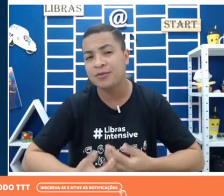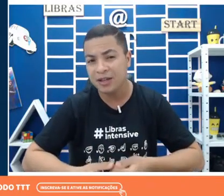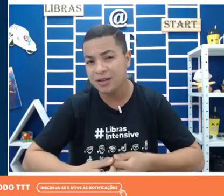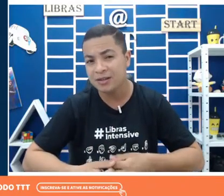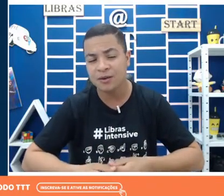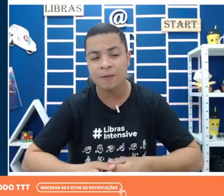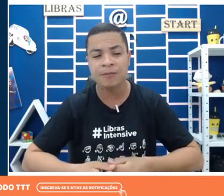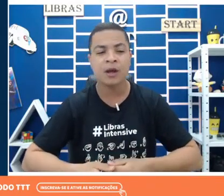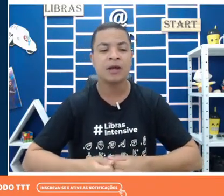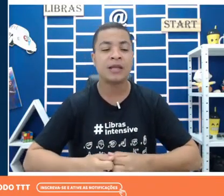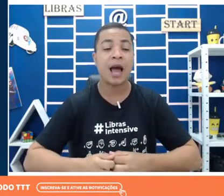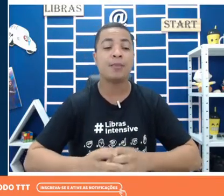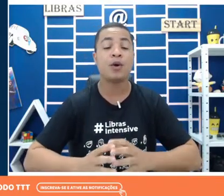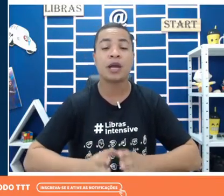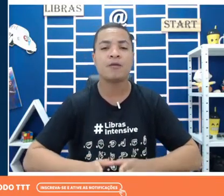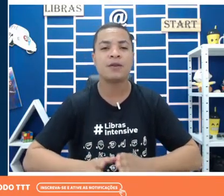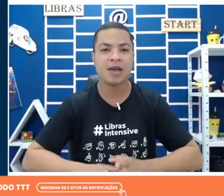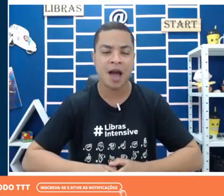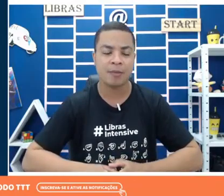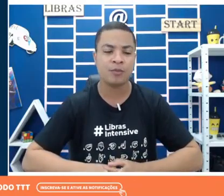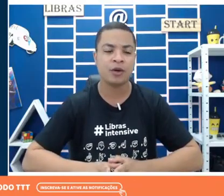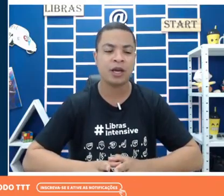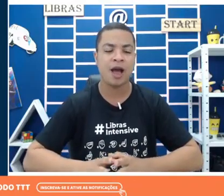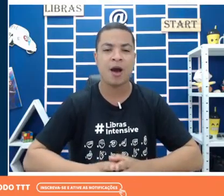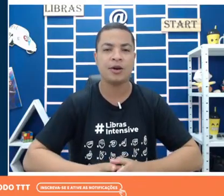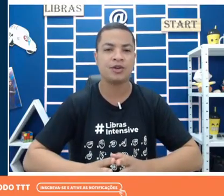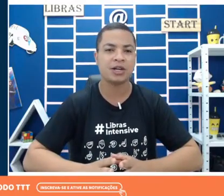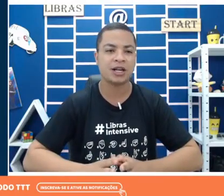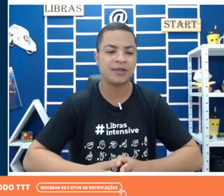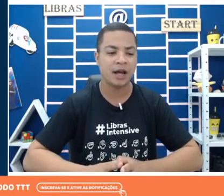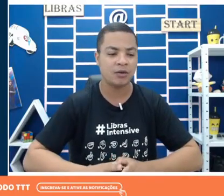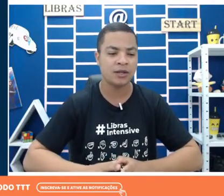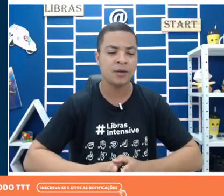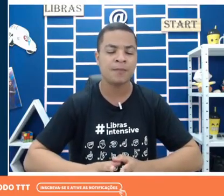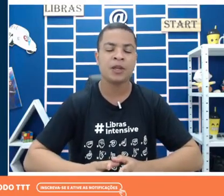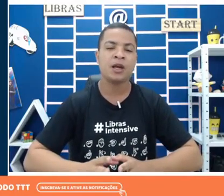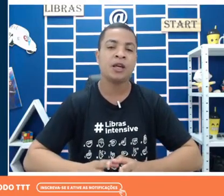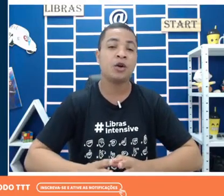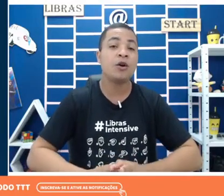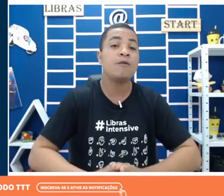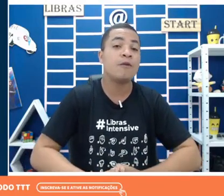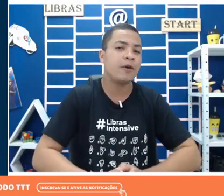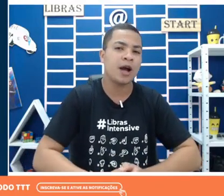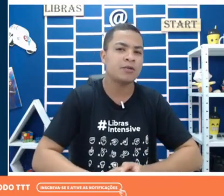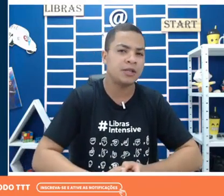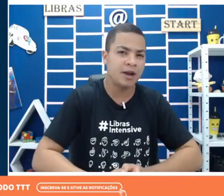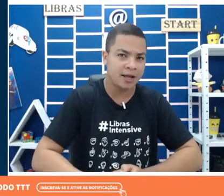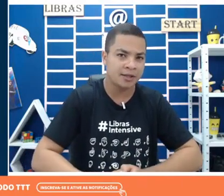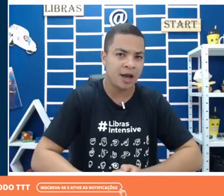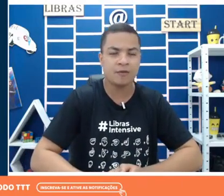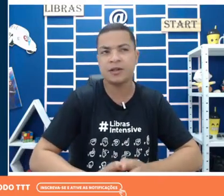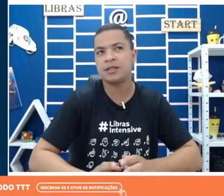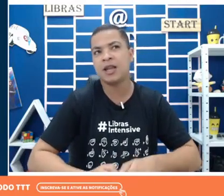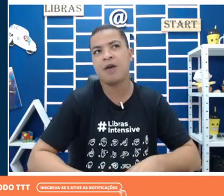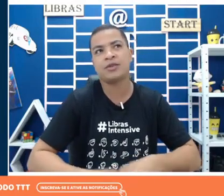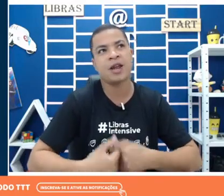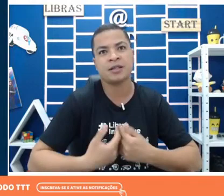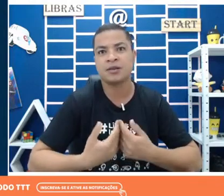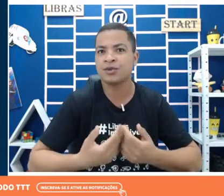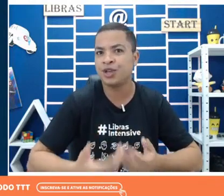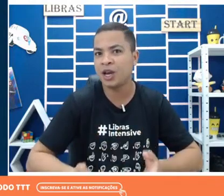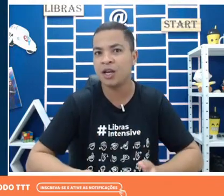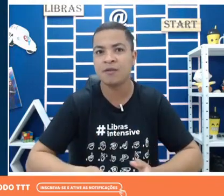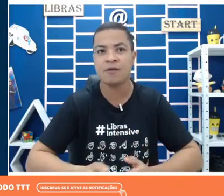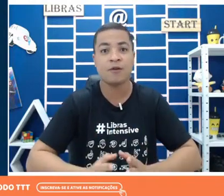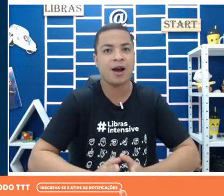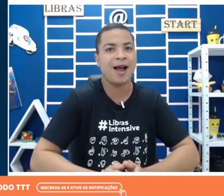ficou difícil. Tá, por que eu fiz rápido? Porque a aula de hoje é classificadores. Então eu não vou focar nos sinais, tá? Não vou ensinar os sinais